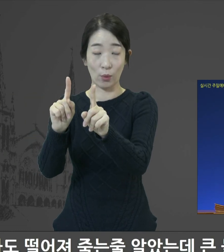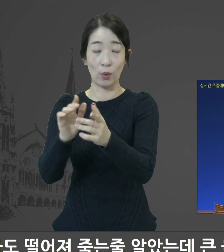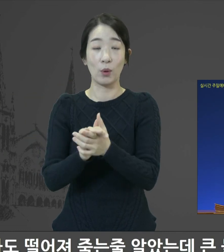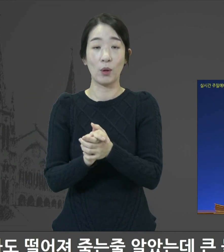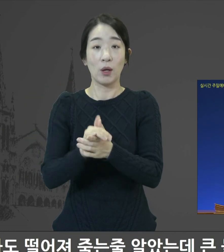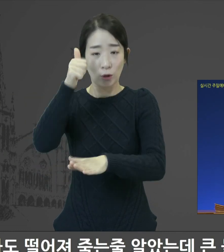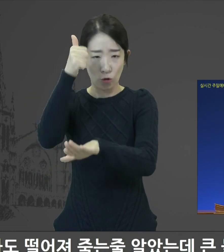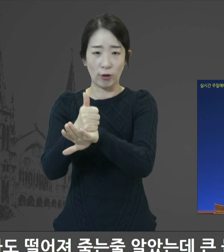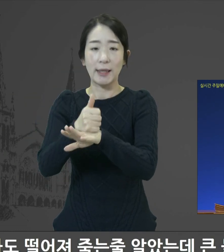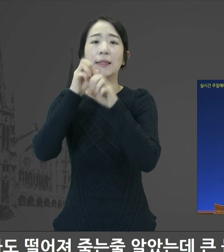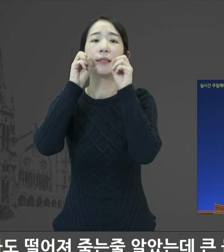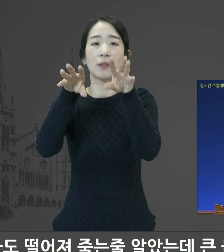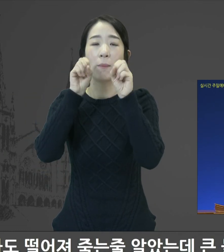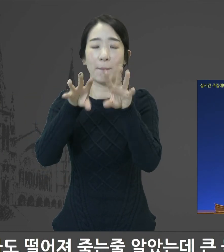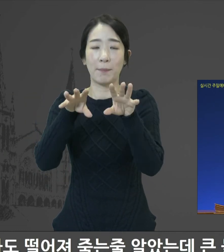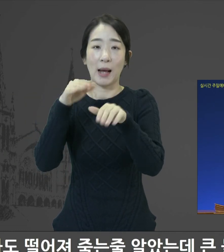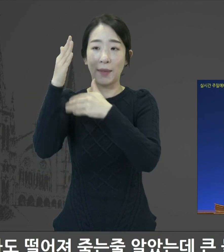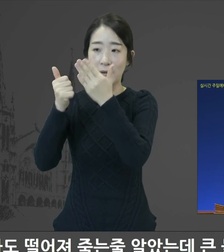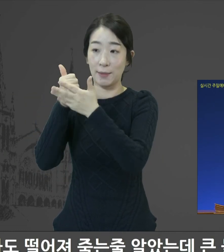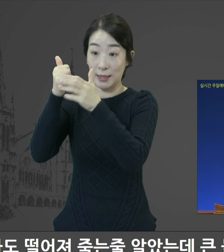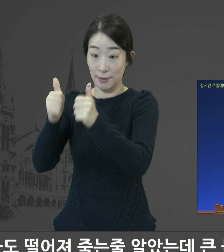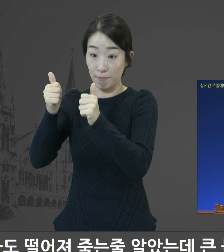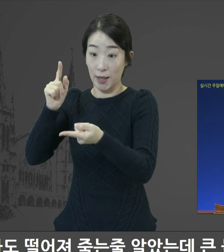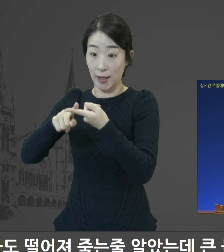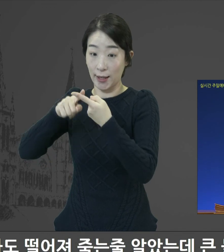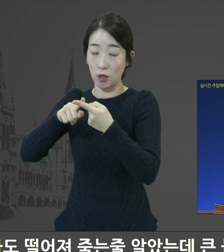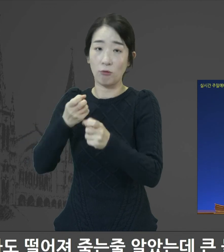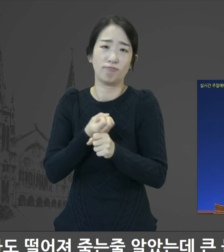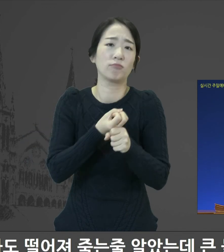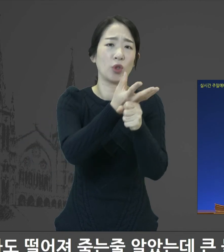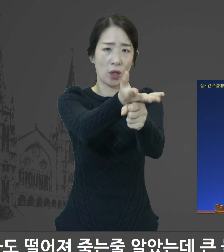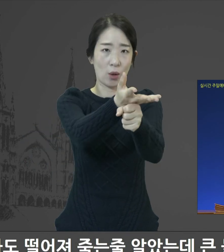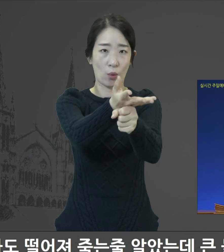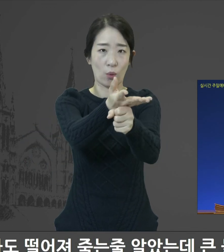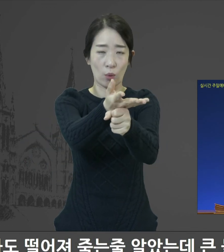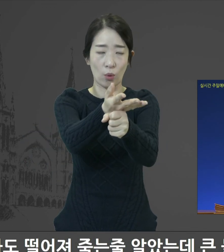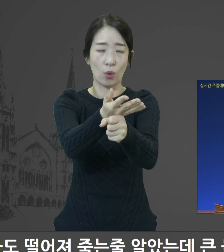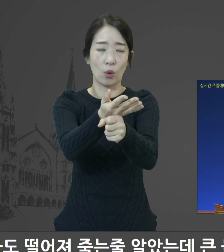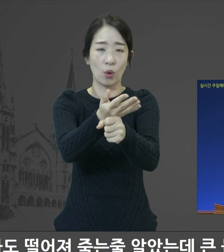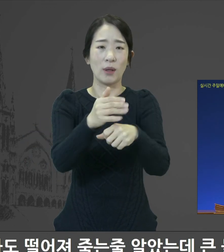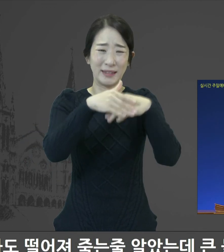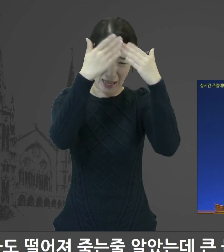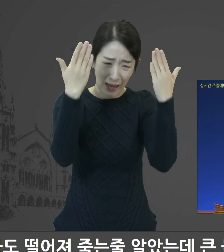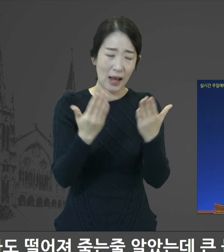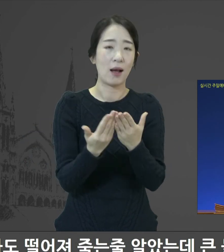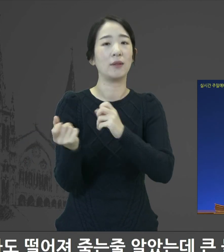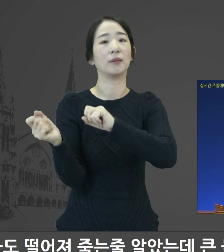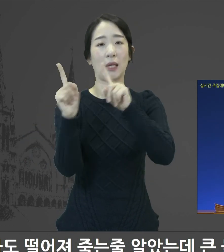사람들이 회개했습니다. 요나도 살고 니느웨 사람도 살고 다 살았어요.